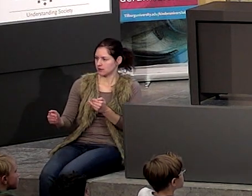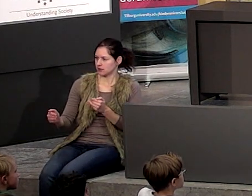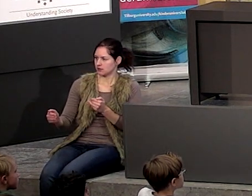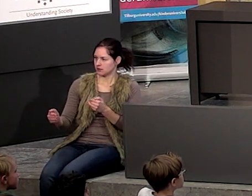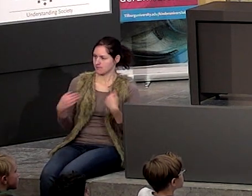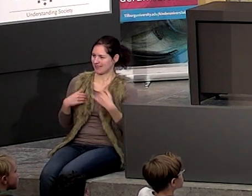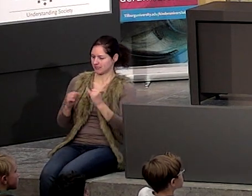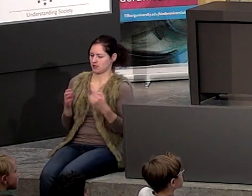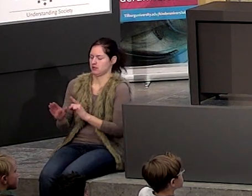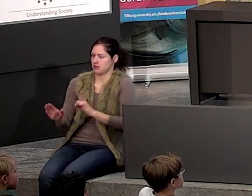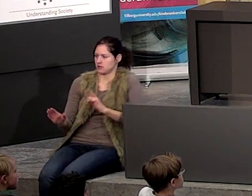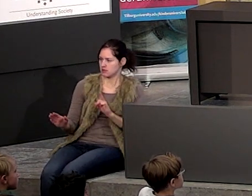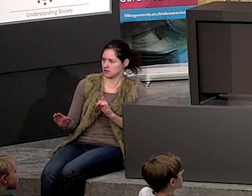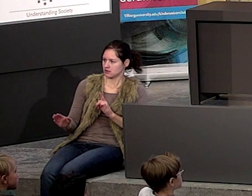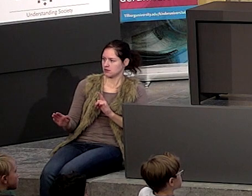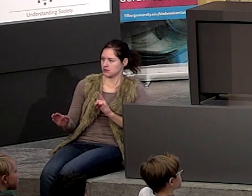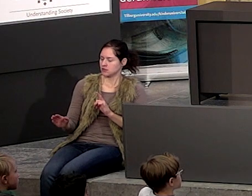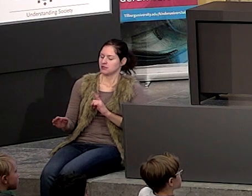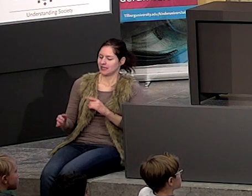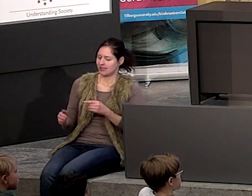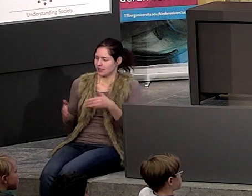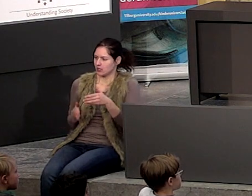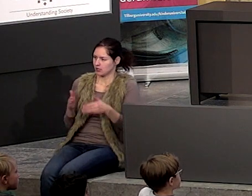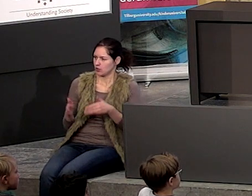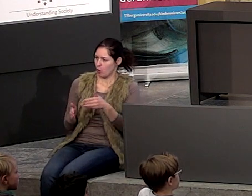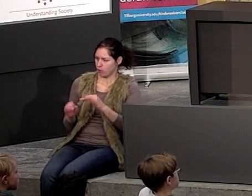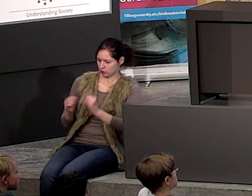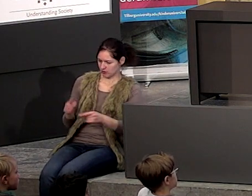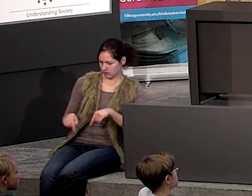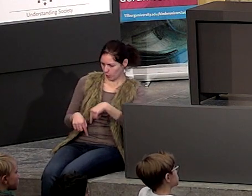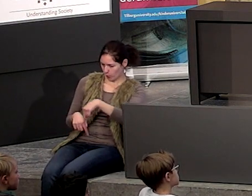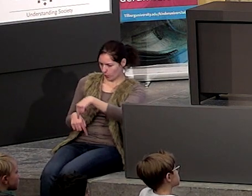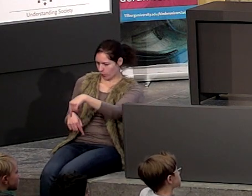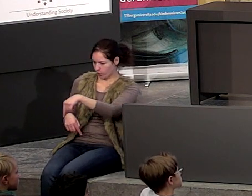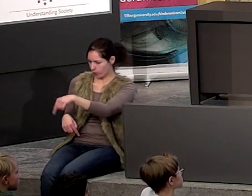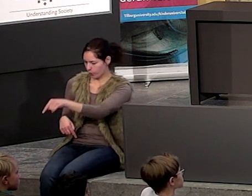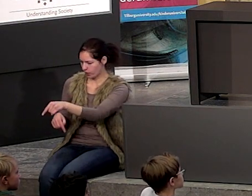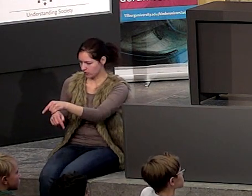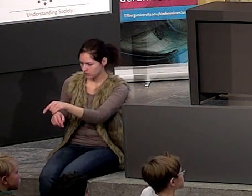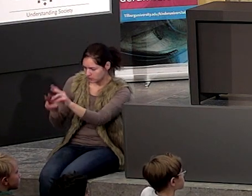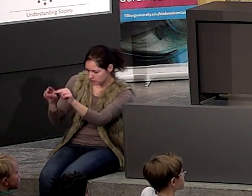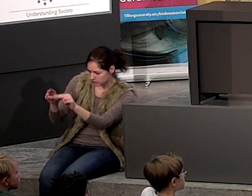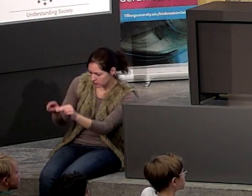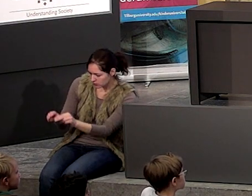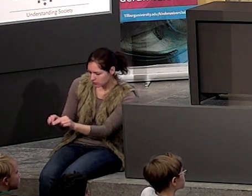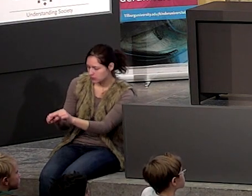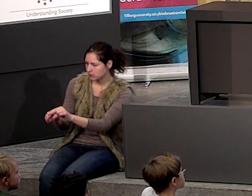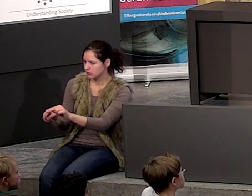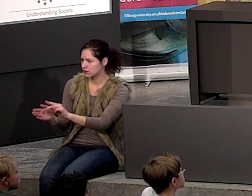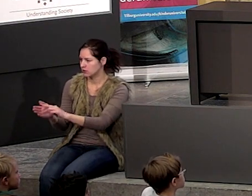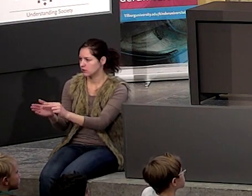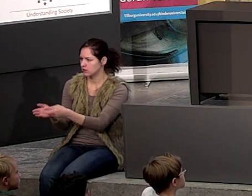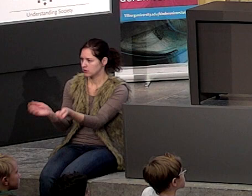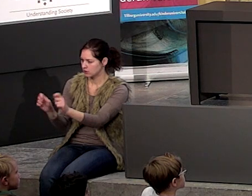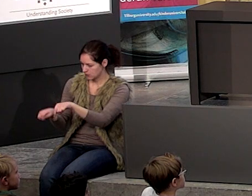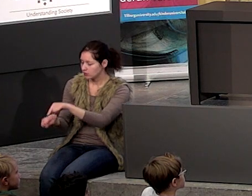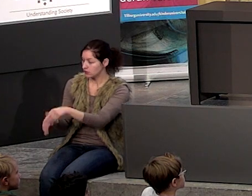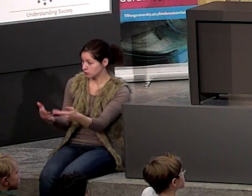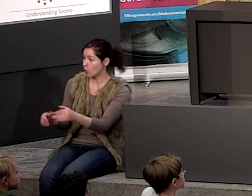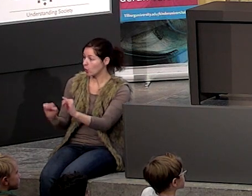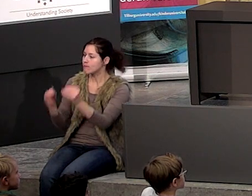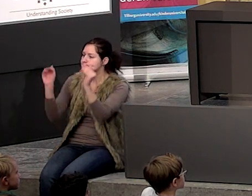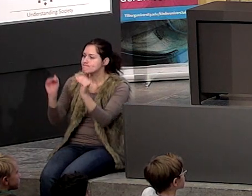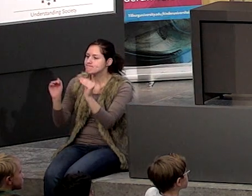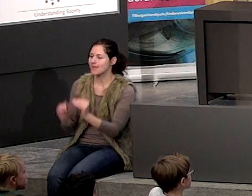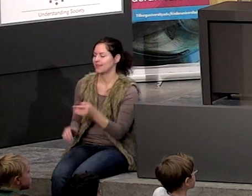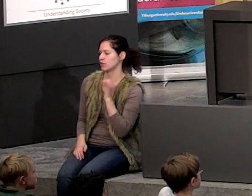gedaan. En die doen het verkennende werk, die demonteren die bom en dat kan allemaal gefilmd worden enzovoort. En daarmee wordt dat minder gevaarlijk, dat werk. Ja, dus we kunnen die